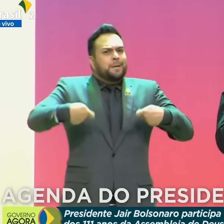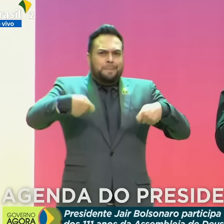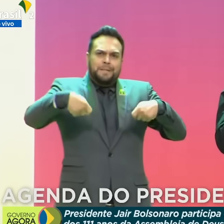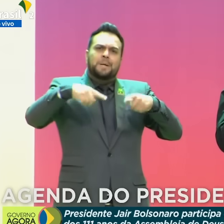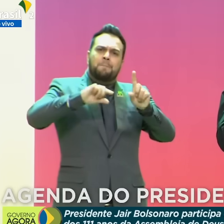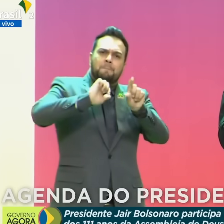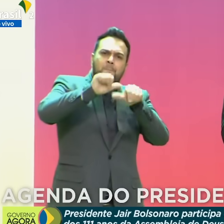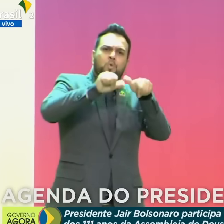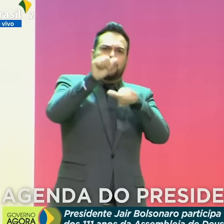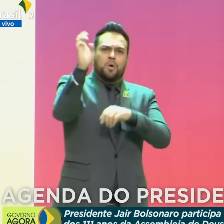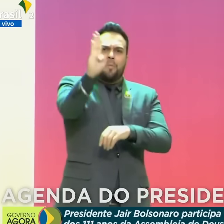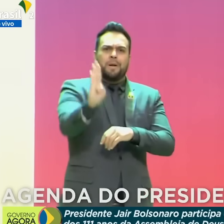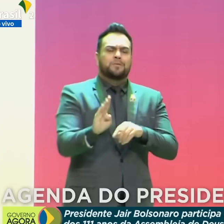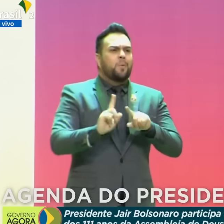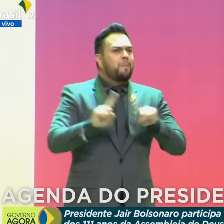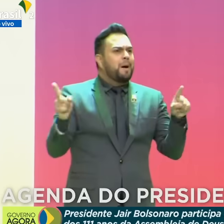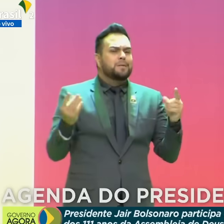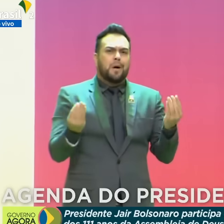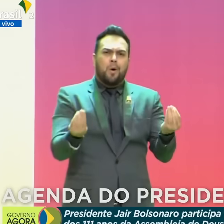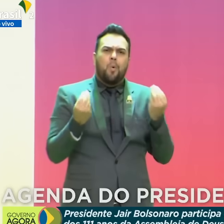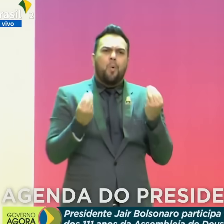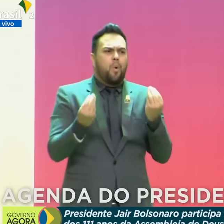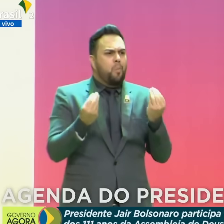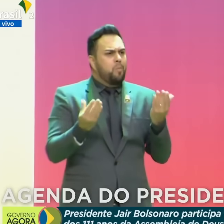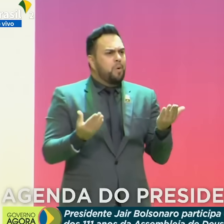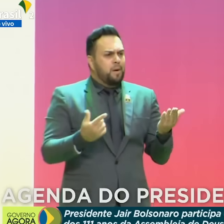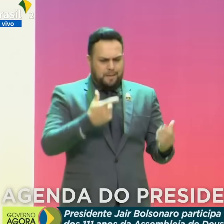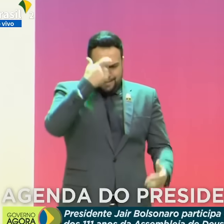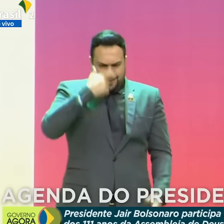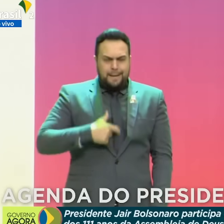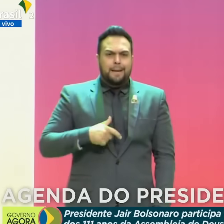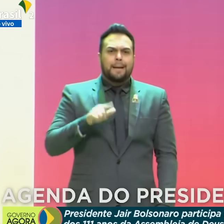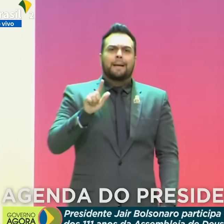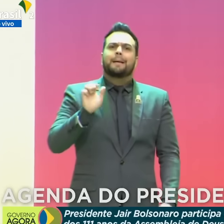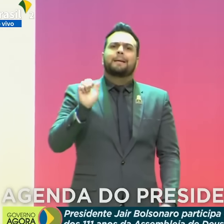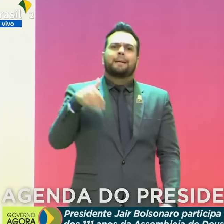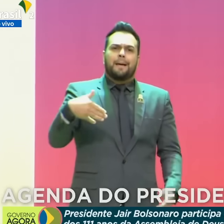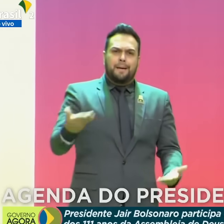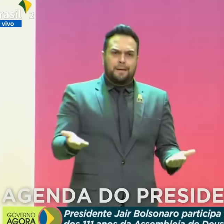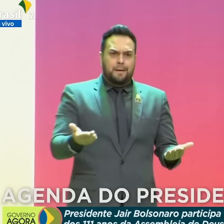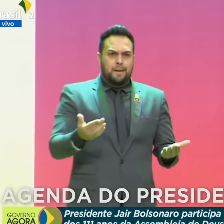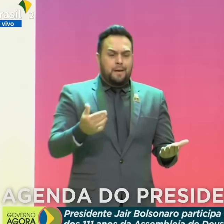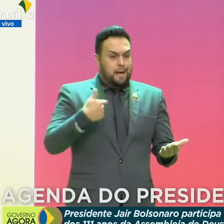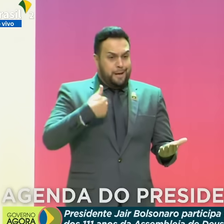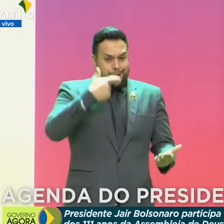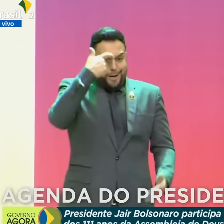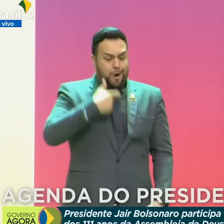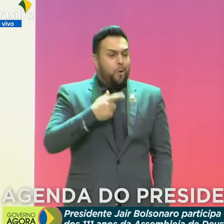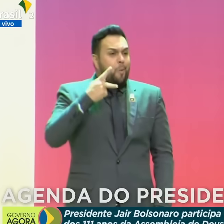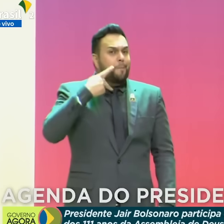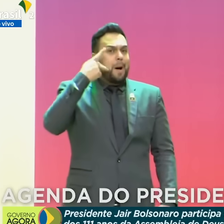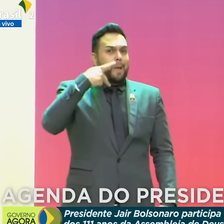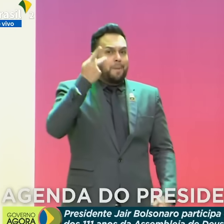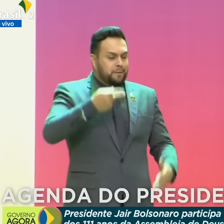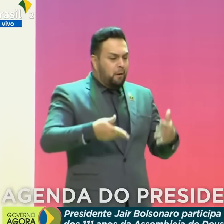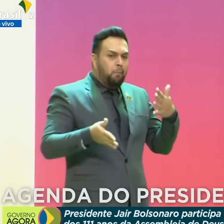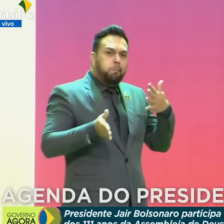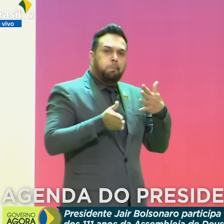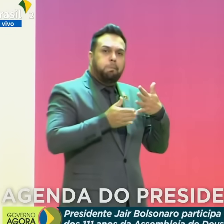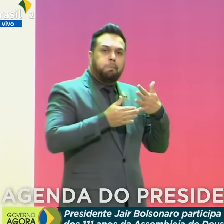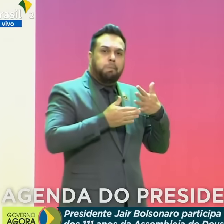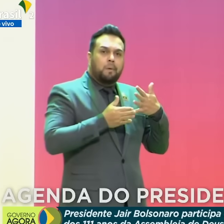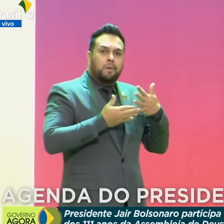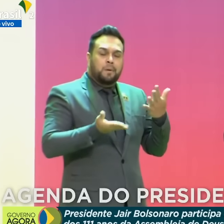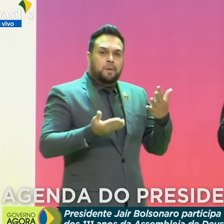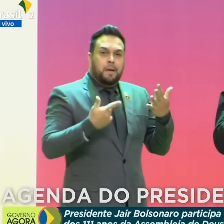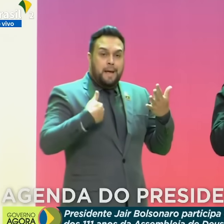Brasil, mas mudar como? Quem sou eu? Um parlamentar, repito, do baixo clero,